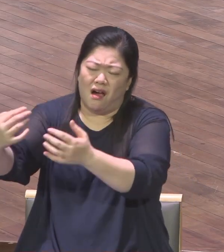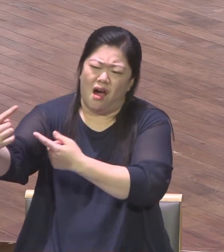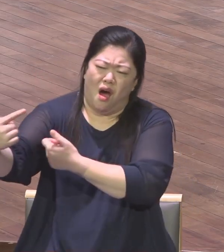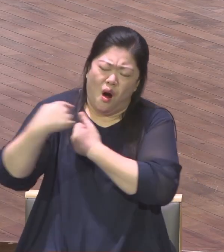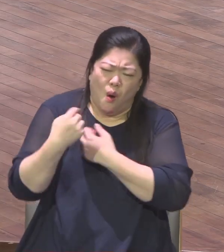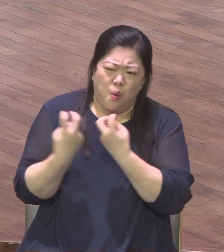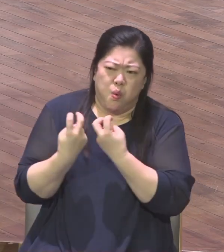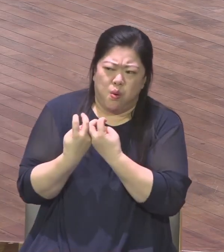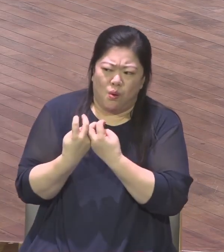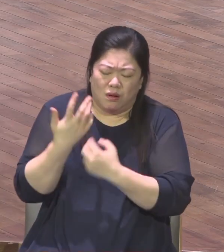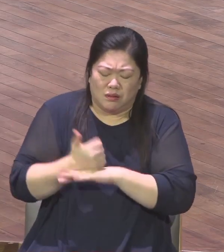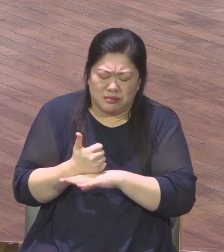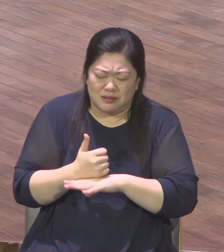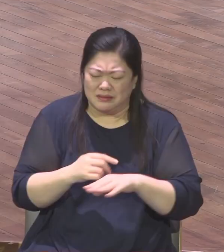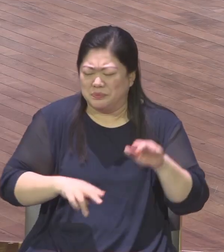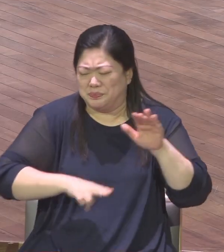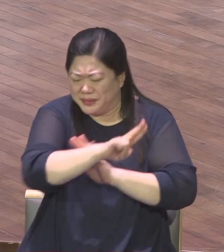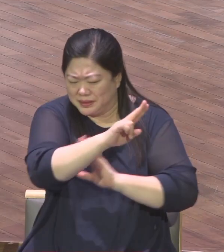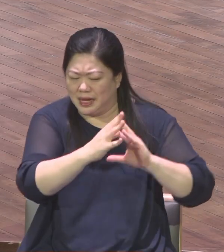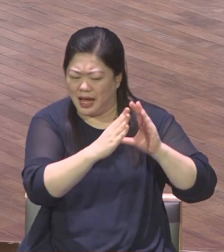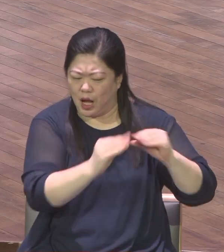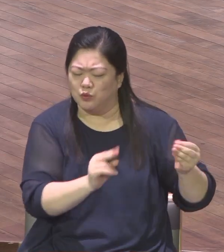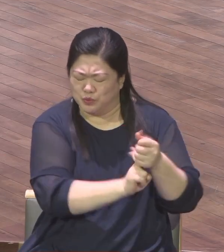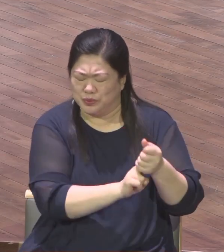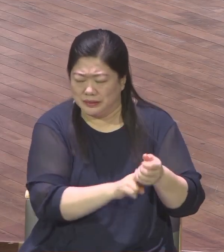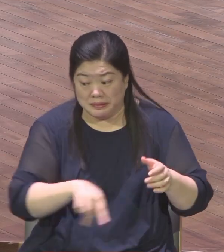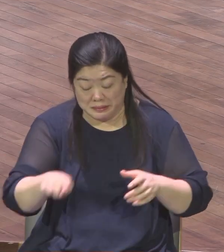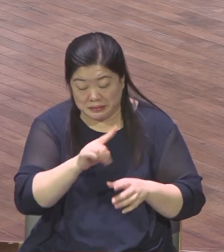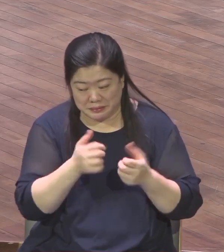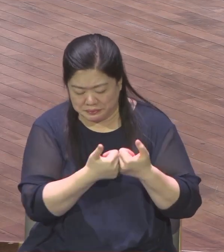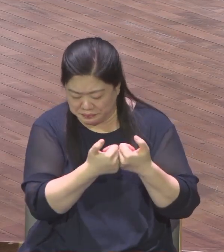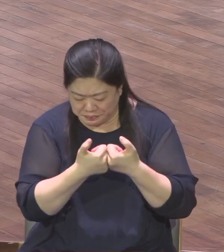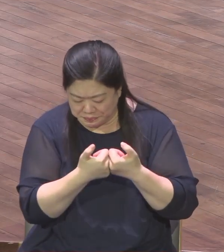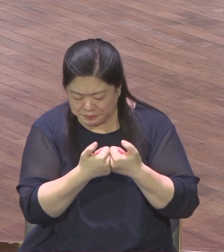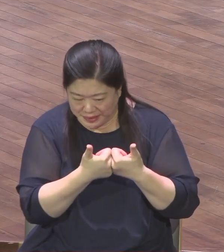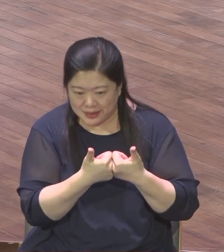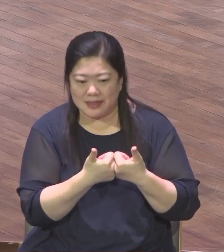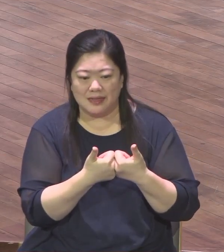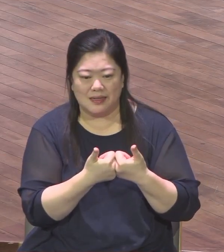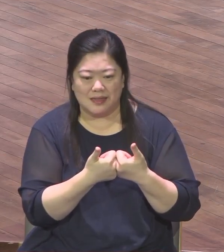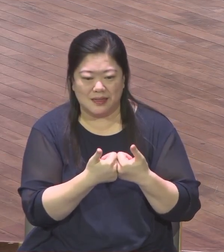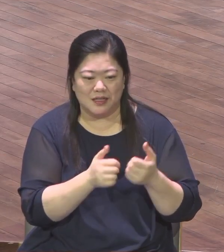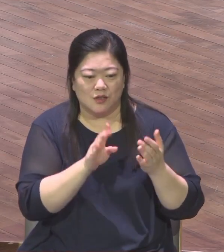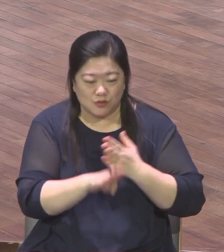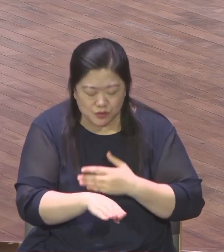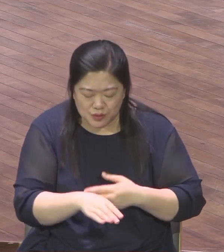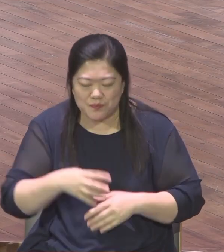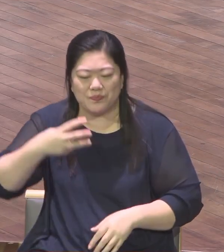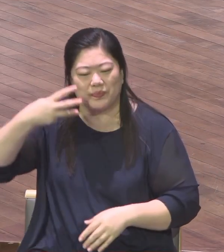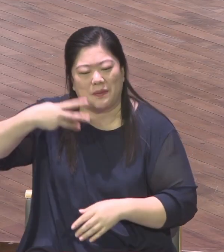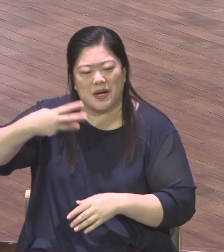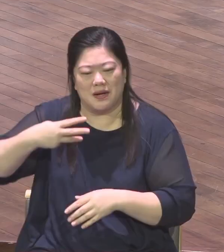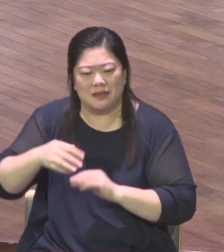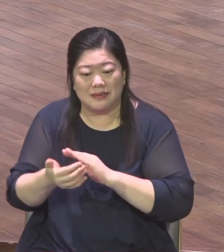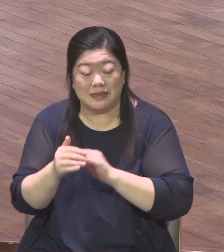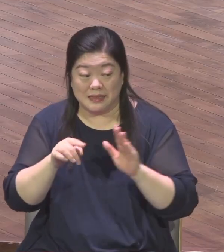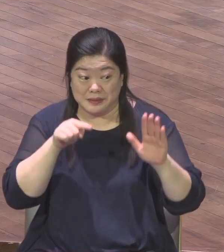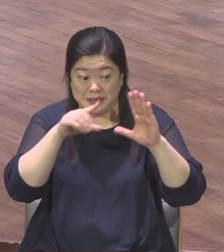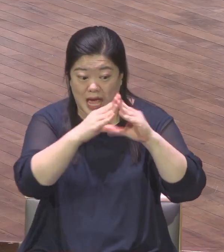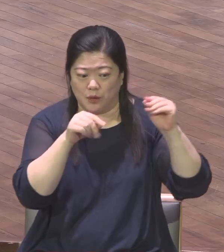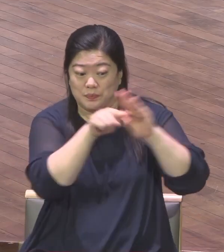비롯한 유다의 남은 자들이 모두 예레미야에게 이제 찾아오지요. 주의 종에게 찾아옵니다.